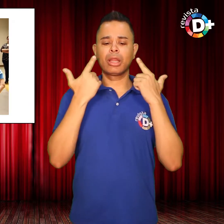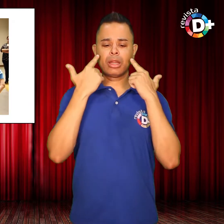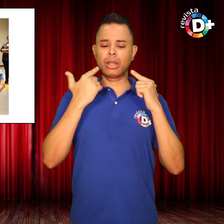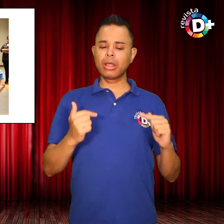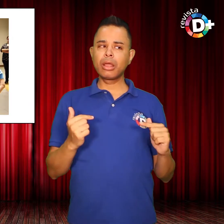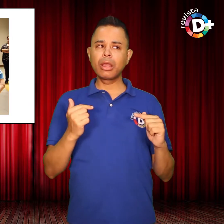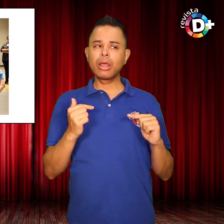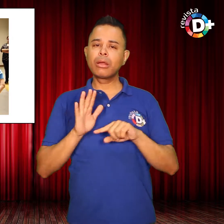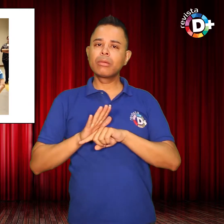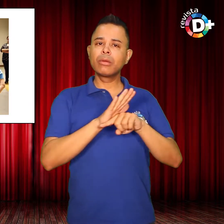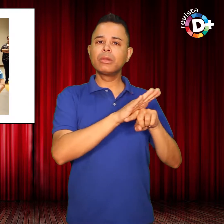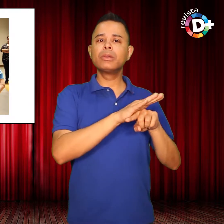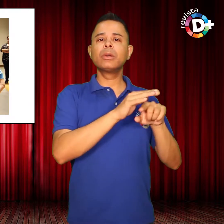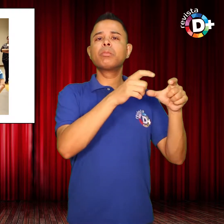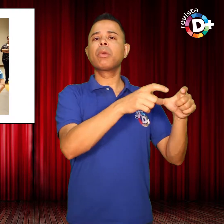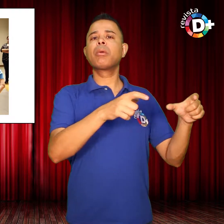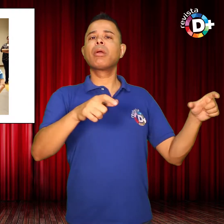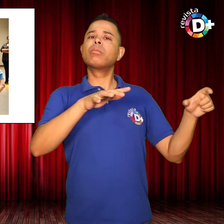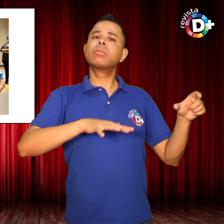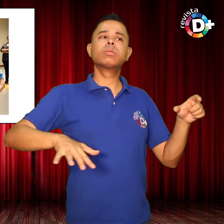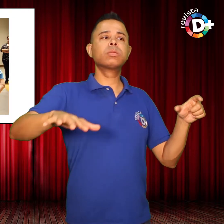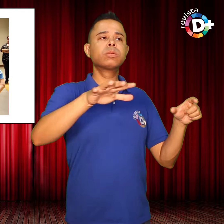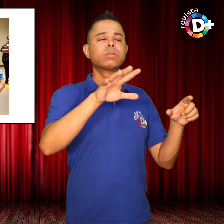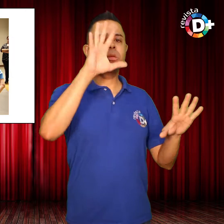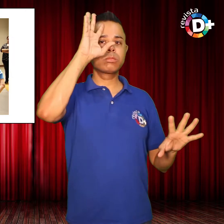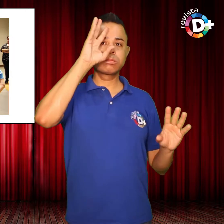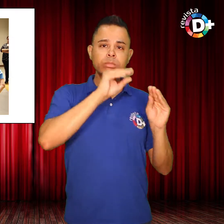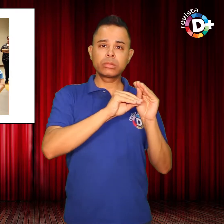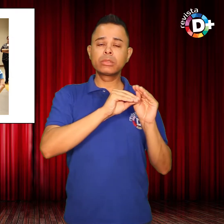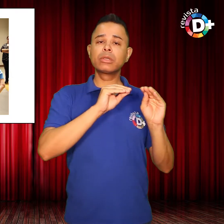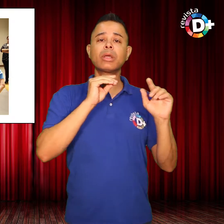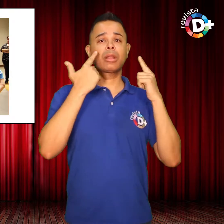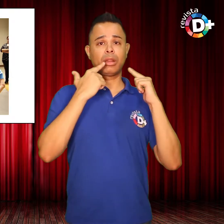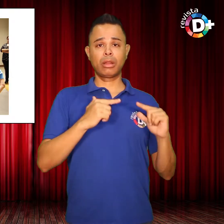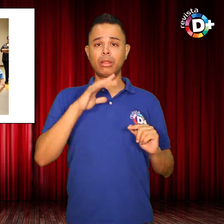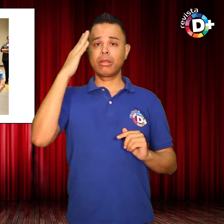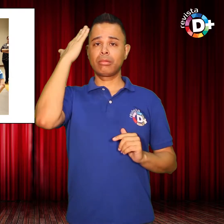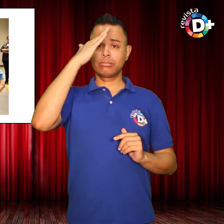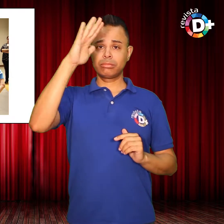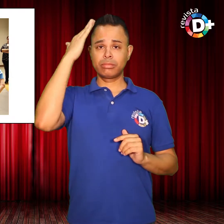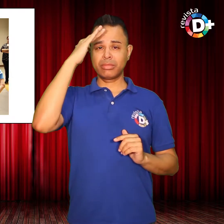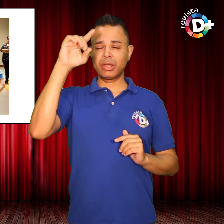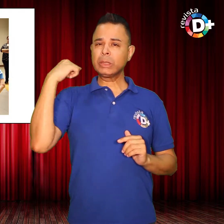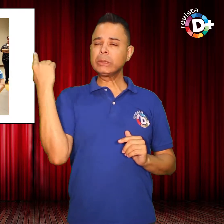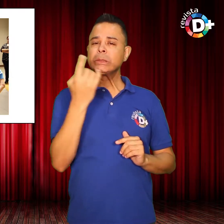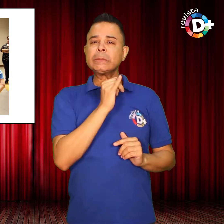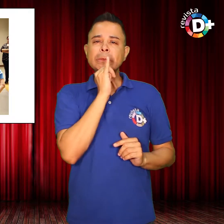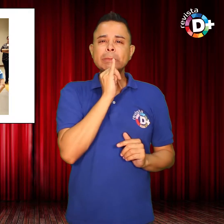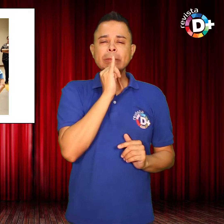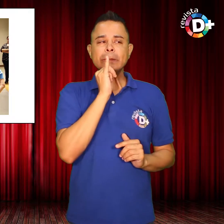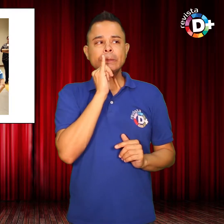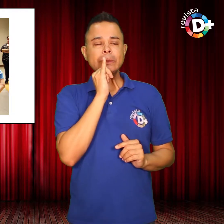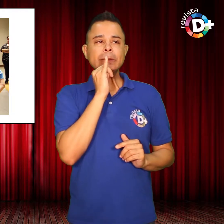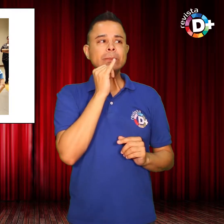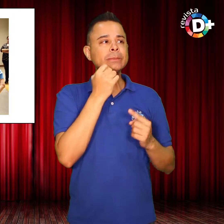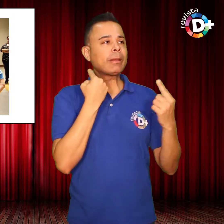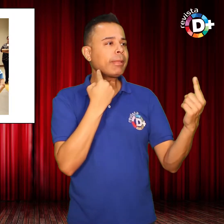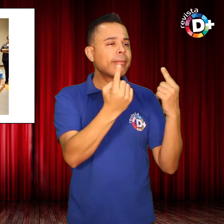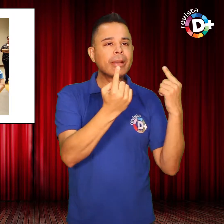dialogasse com o maior número de pessoas possível começamos pela utopia de falar com todo mundo